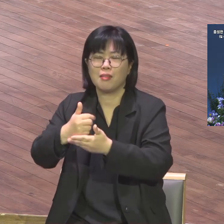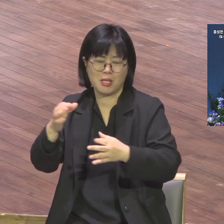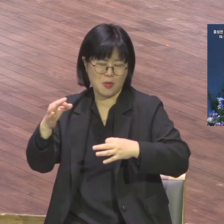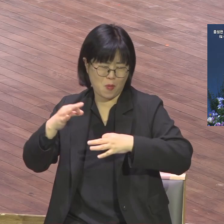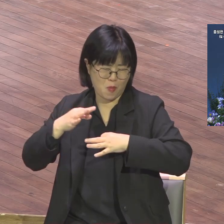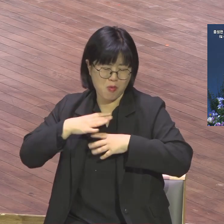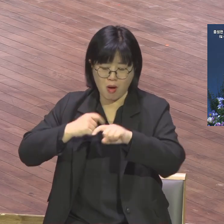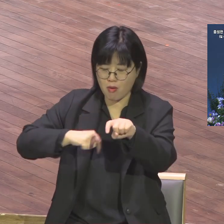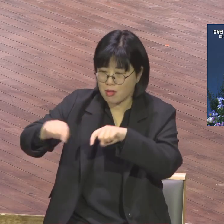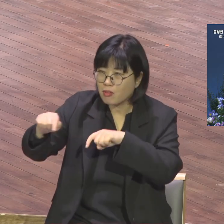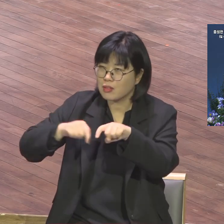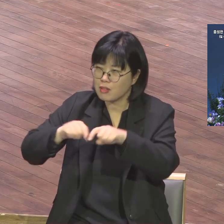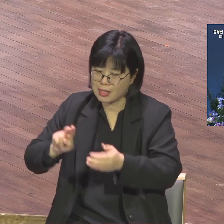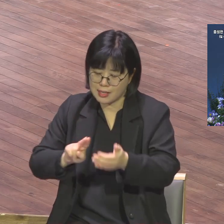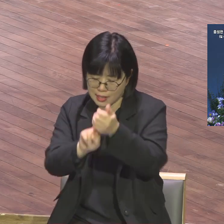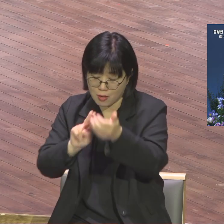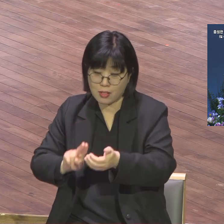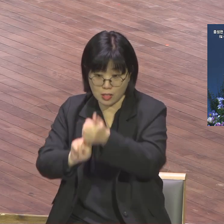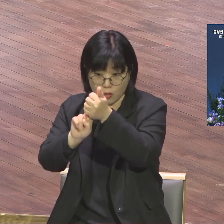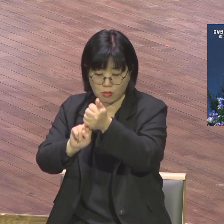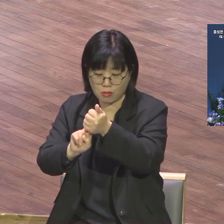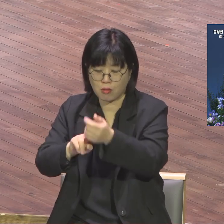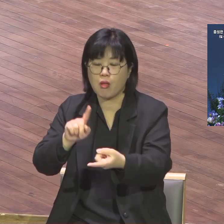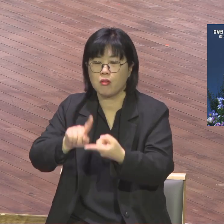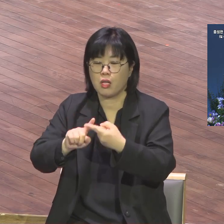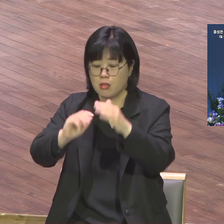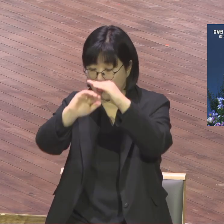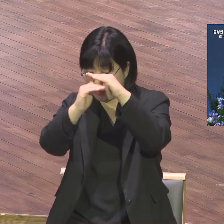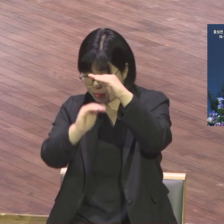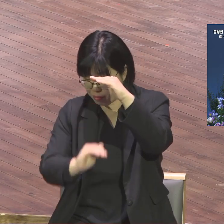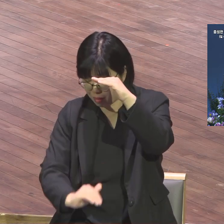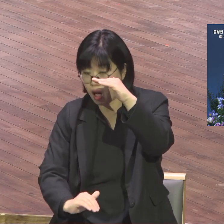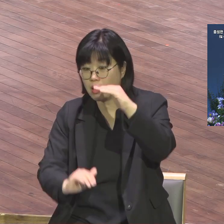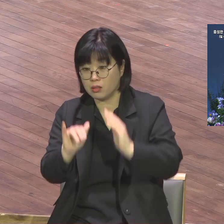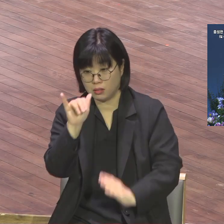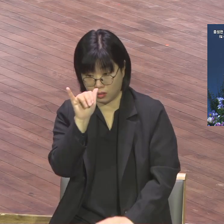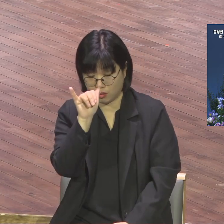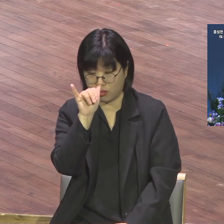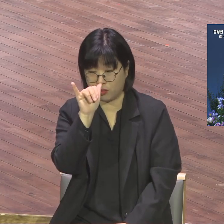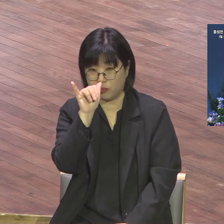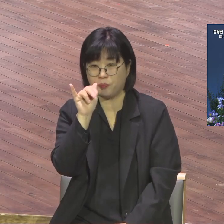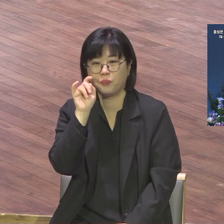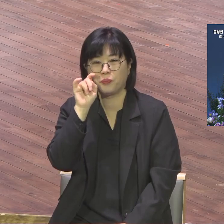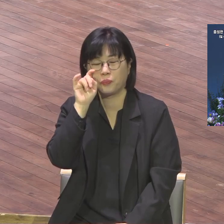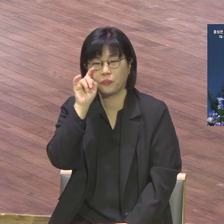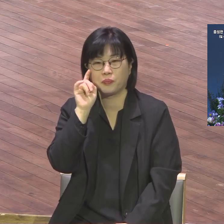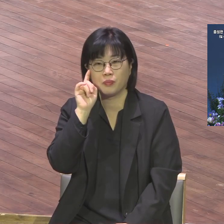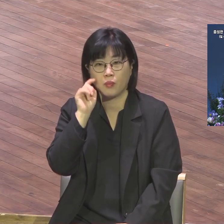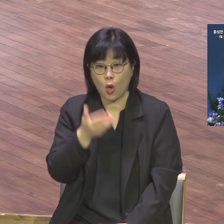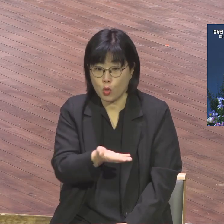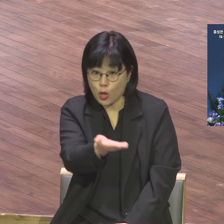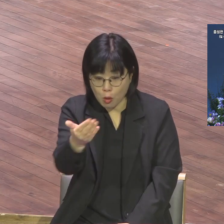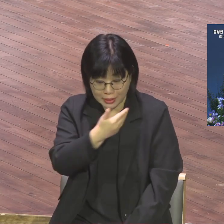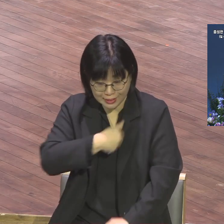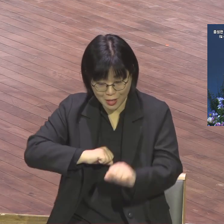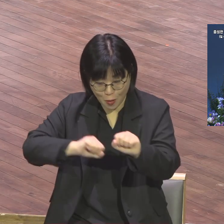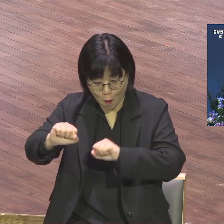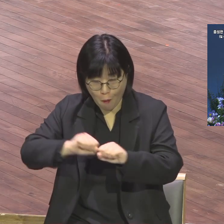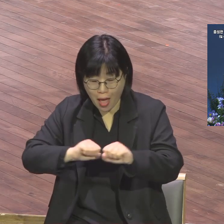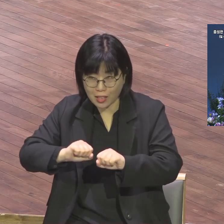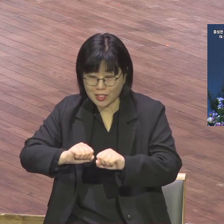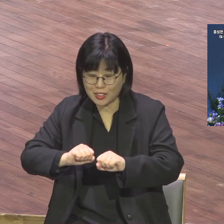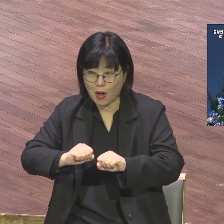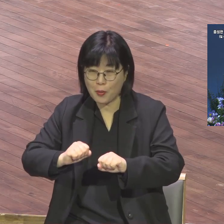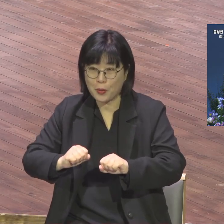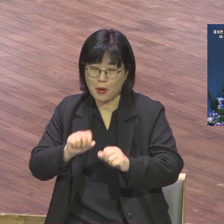것입니다. 하나님이 역사하셨다. 나를 통해서 우리가 이런 사도행전의 응답을 체험하기 위한 이